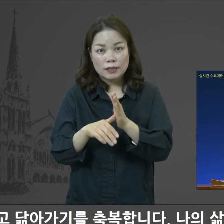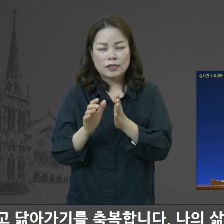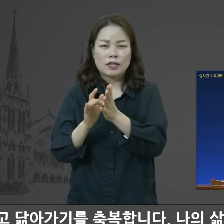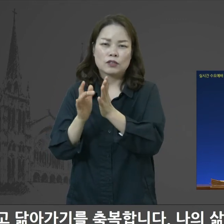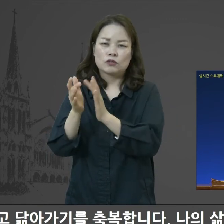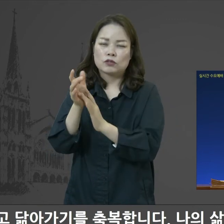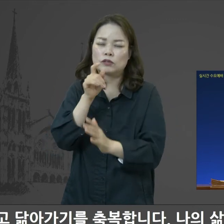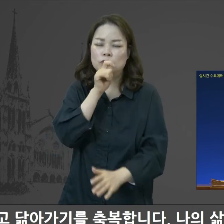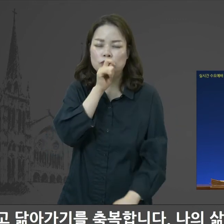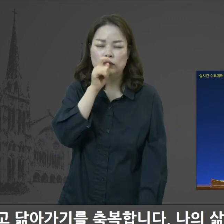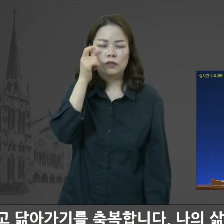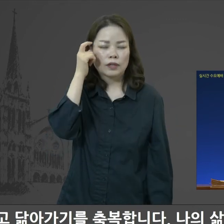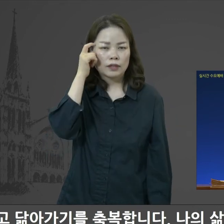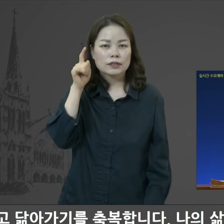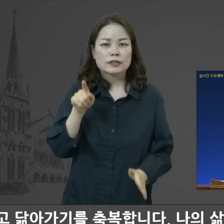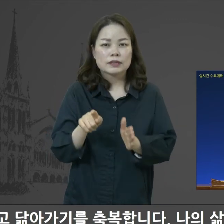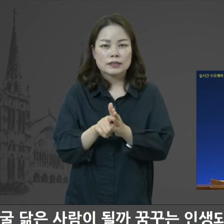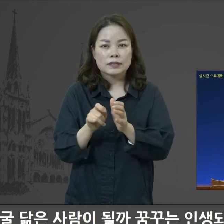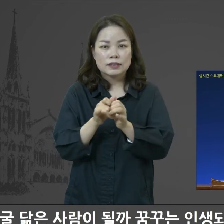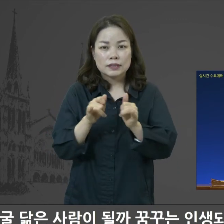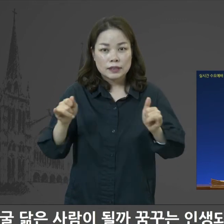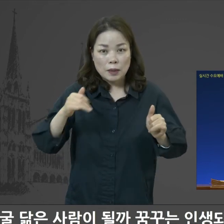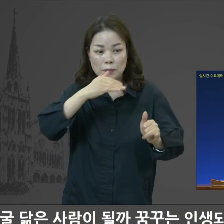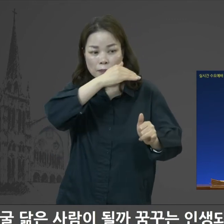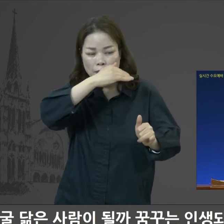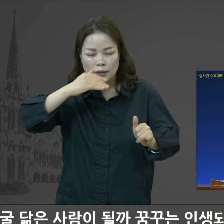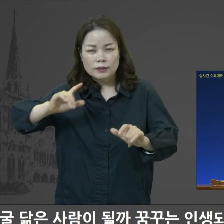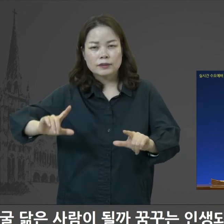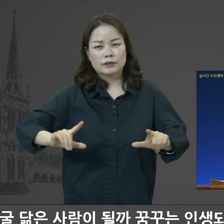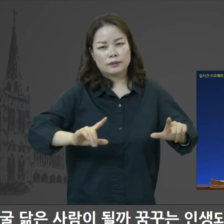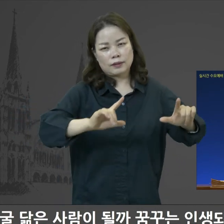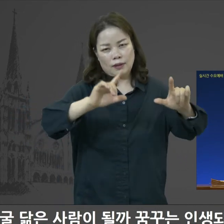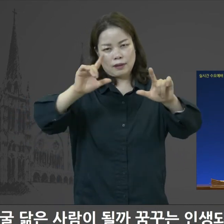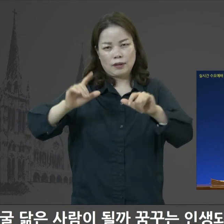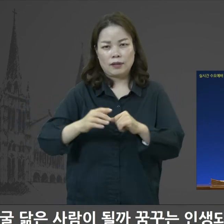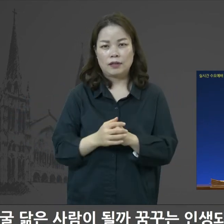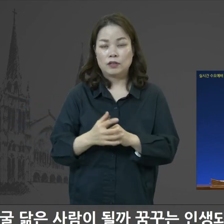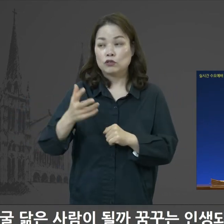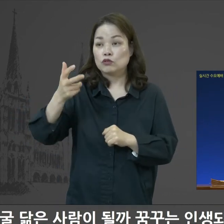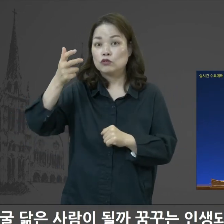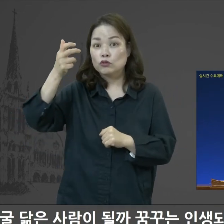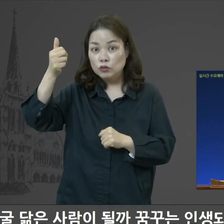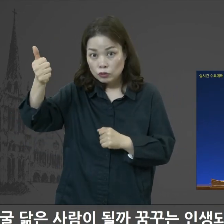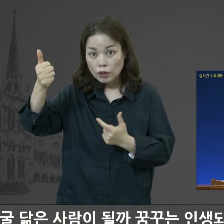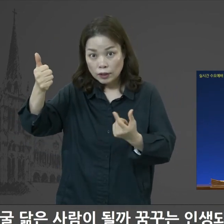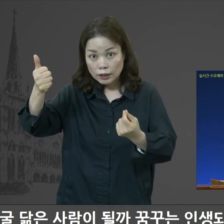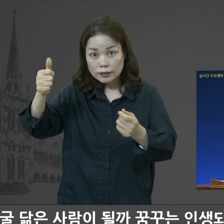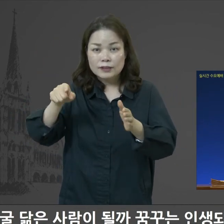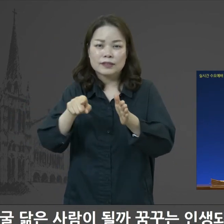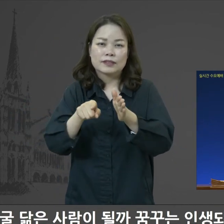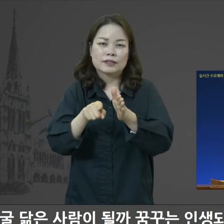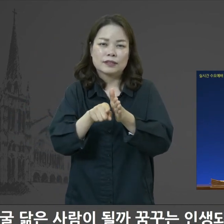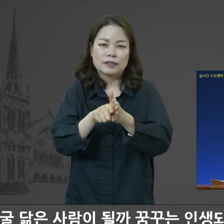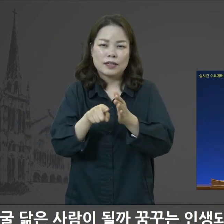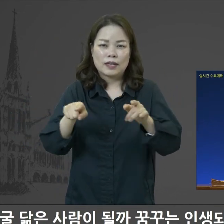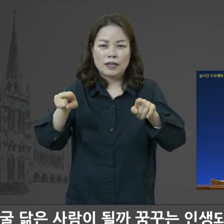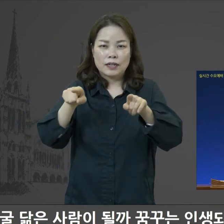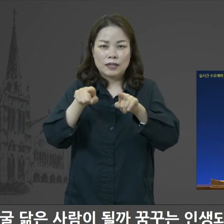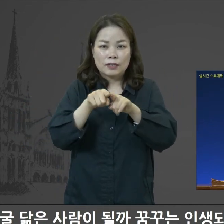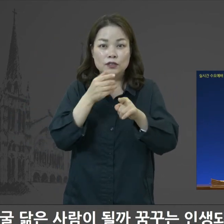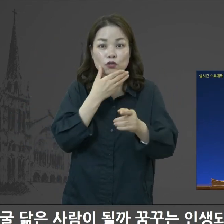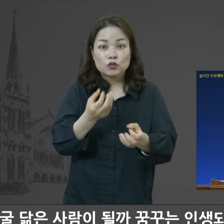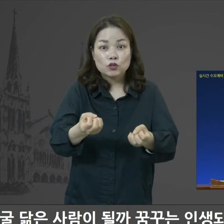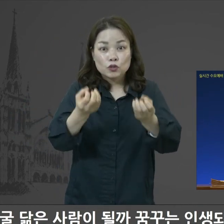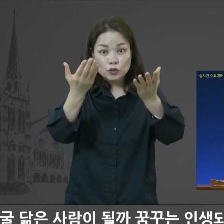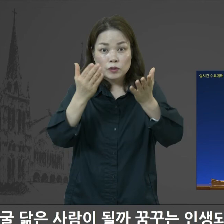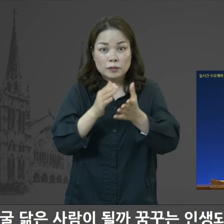예수를 묵상하는 신자의 바른 삶일 것입니다. 주께서 그와 같은 신자와 함께 하시기를